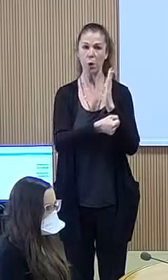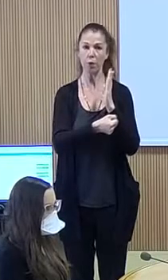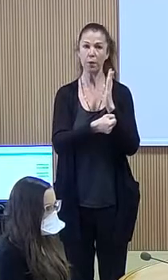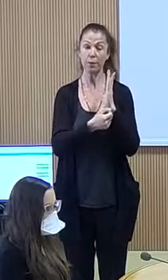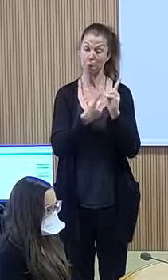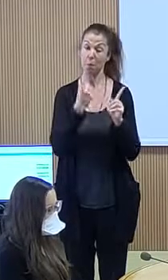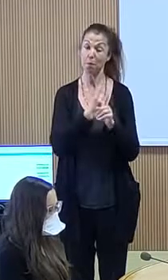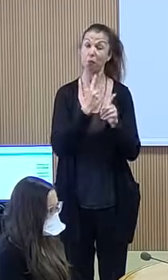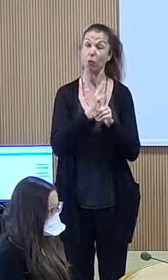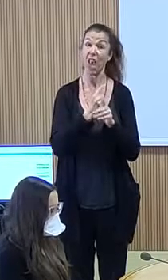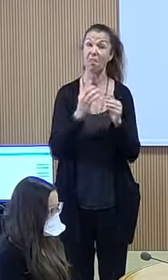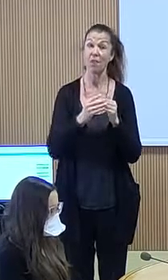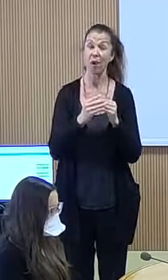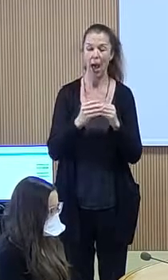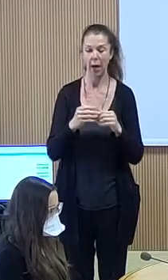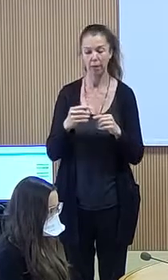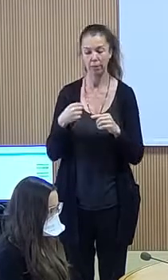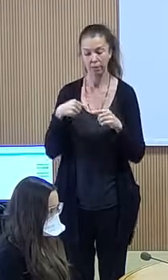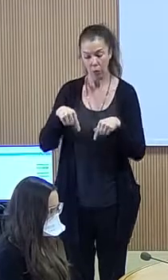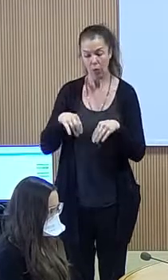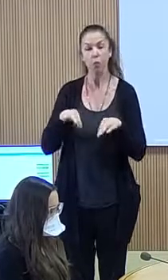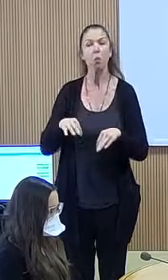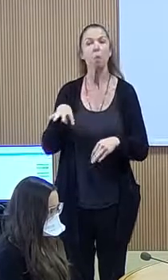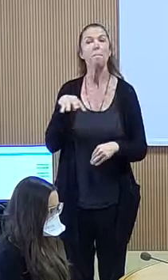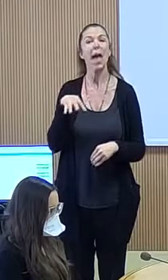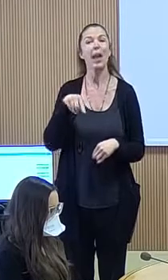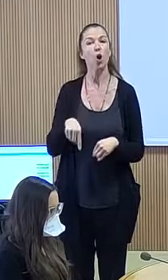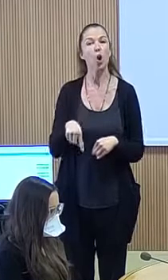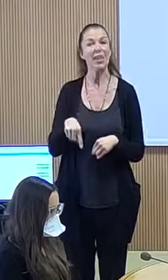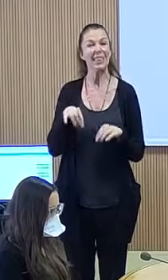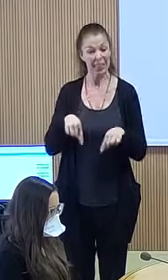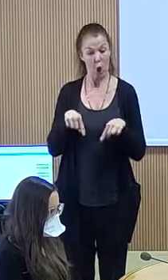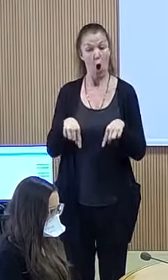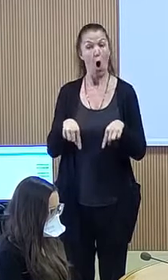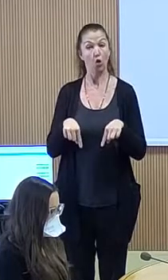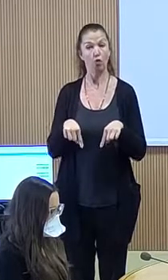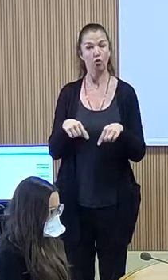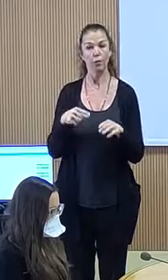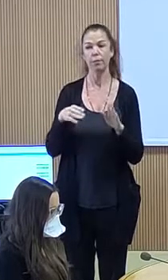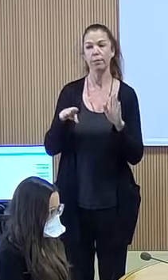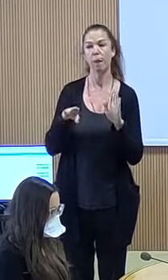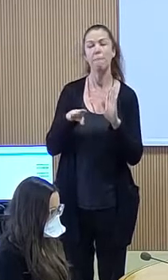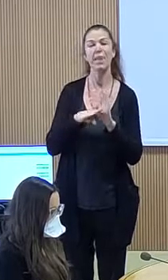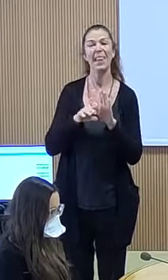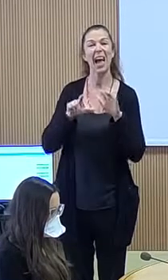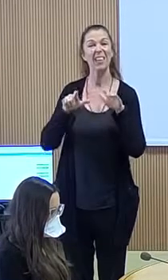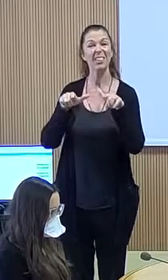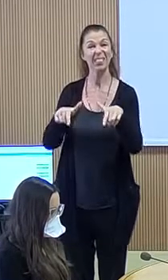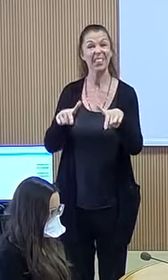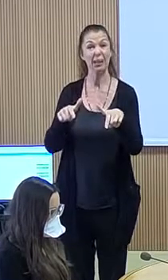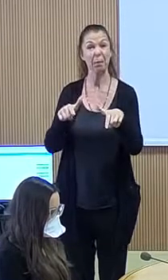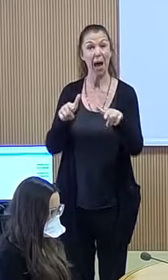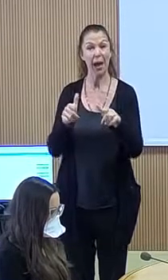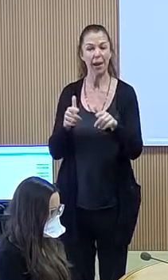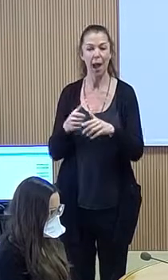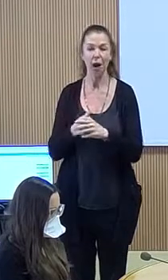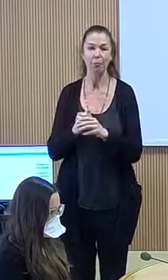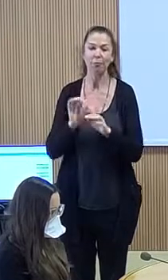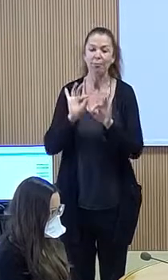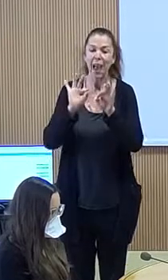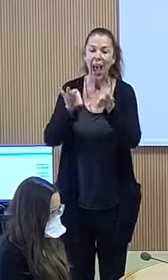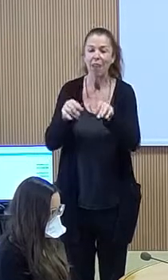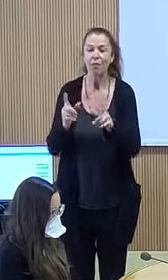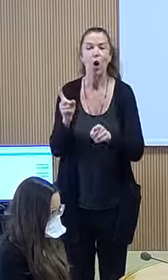adesso siamo arrivati oggi mercoledì siamo a metà di una settimana che ci porterà al giorno di pasqua sabato